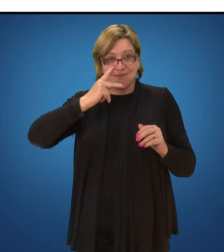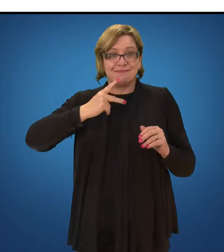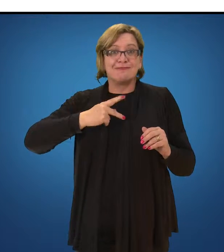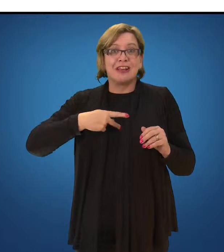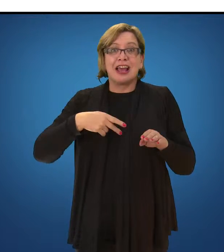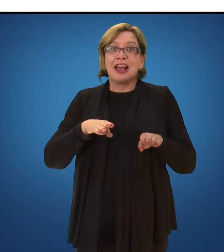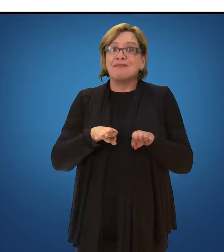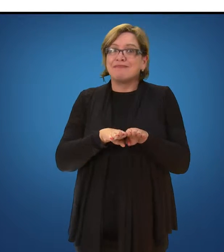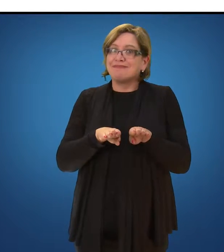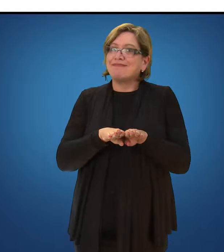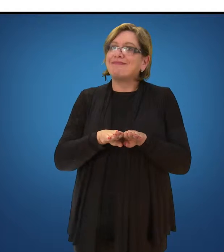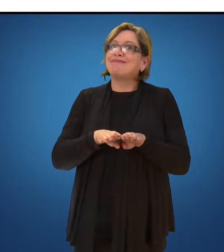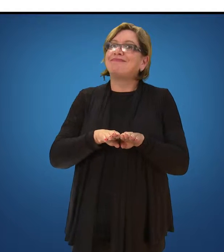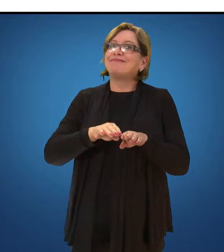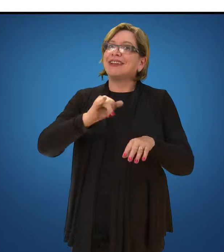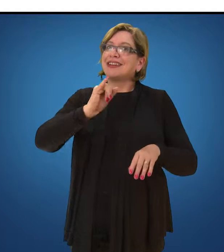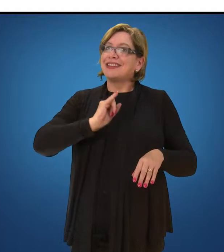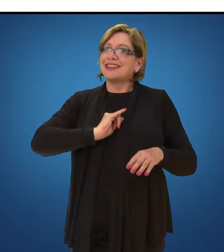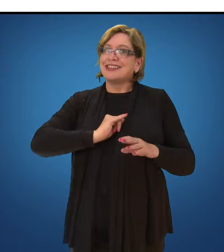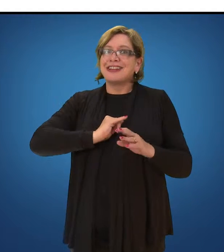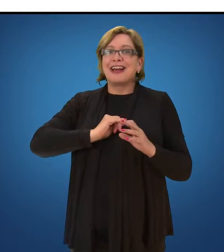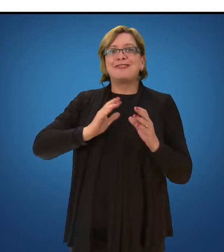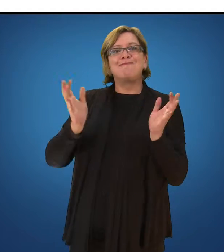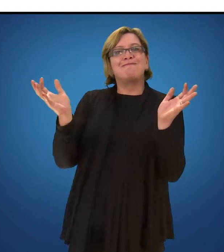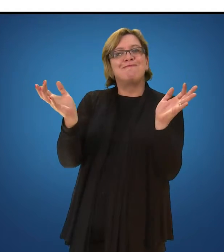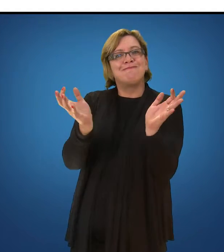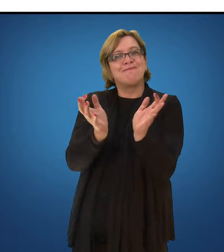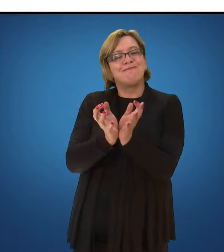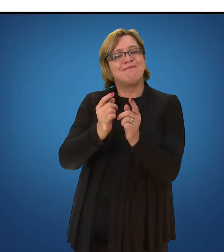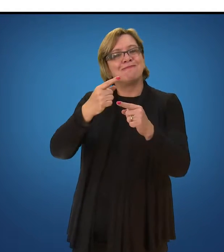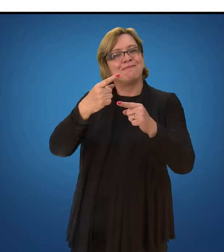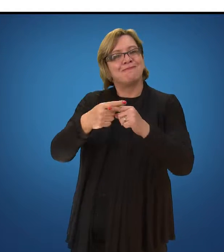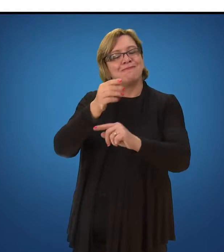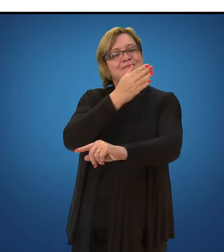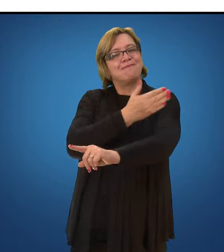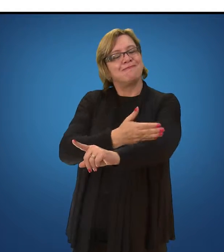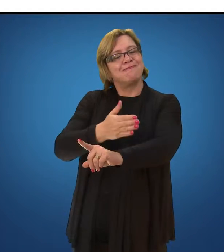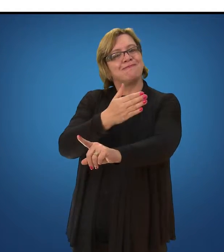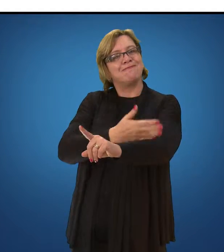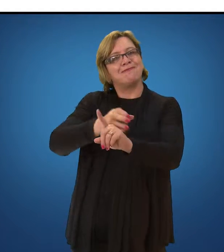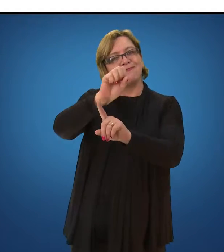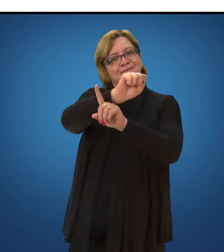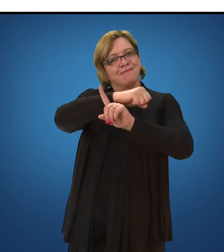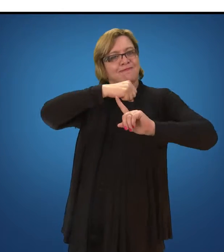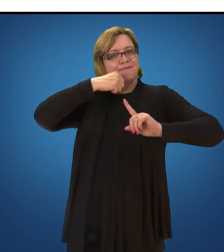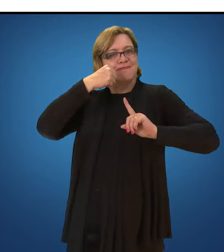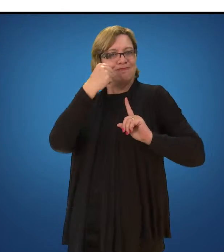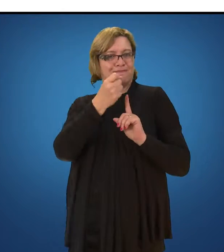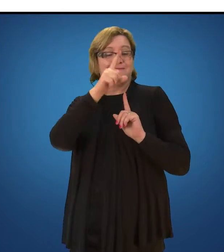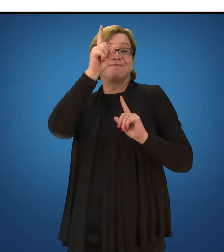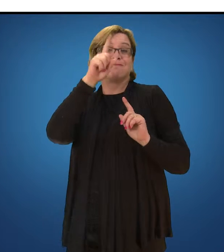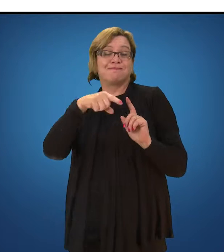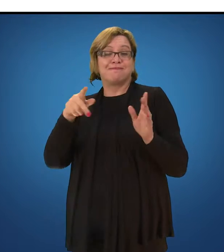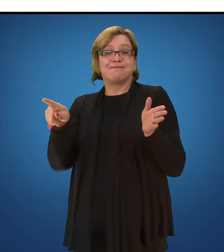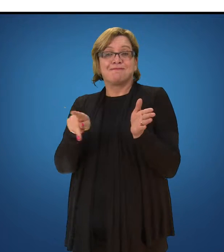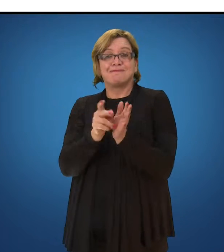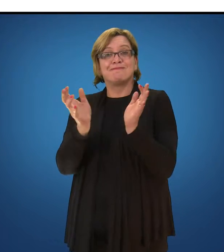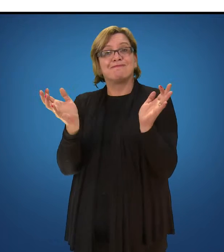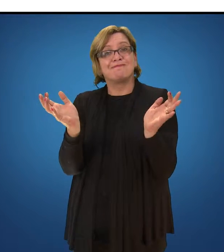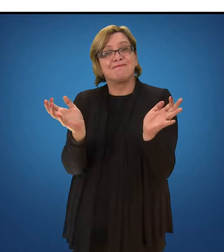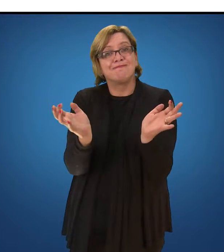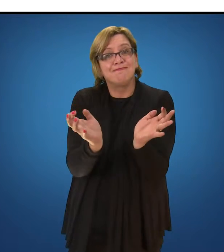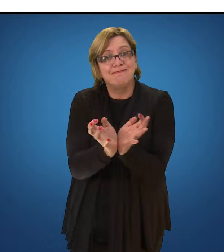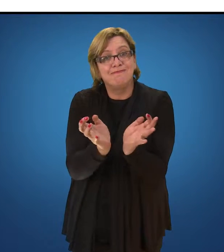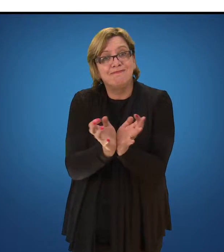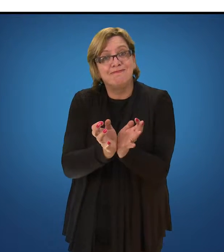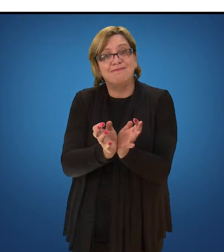também a nossa identidade coletiva. Por quê? Porque as práticas sociais estão fundamentadas, estão baseadas no exercício